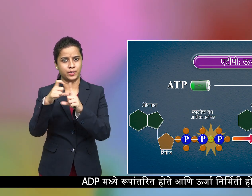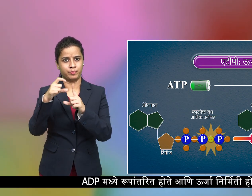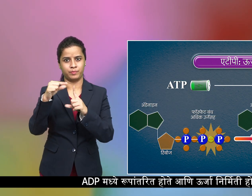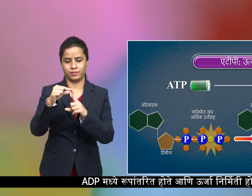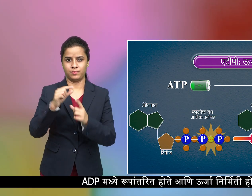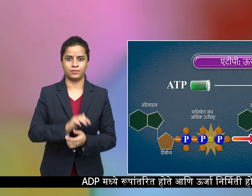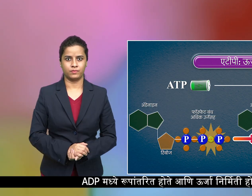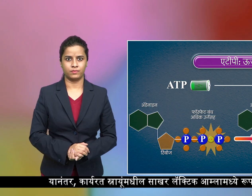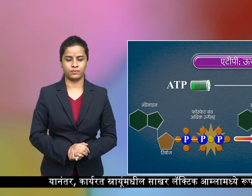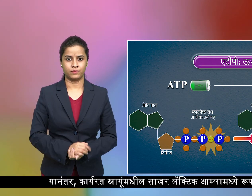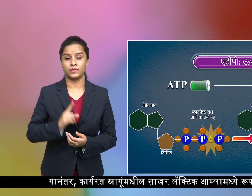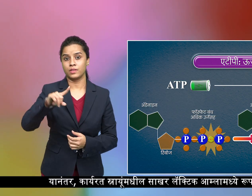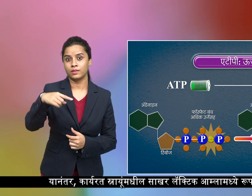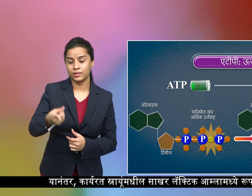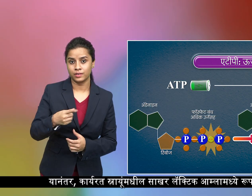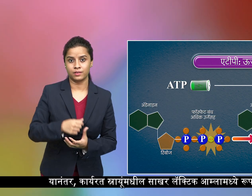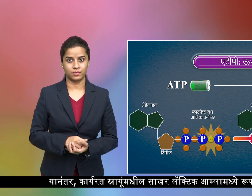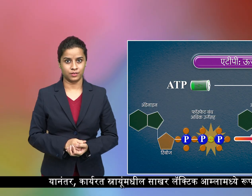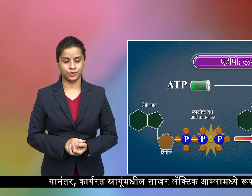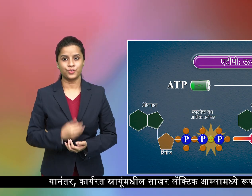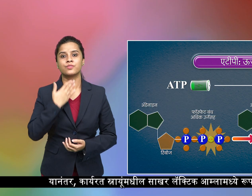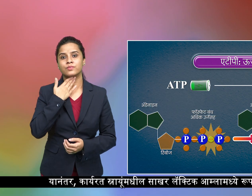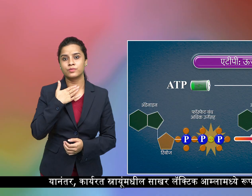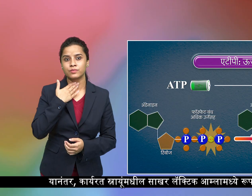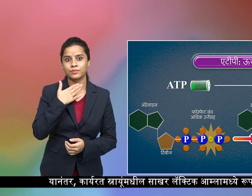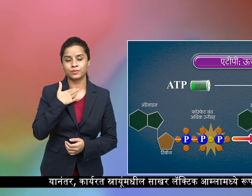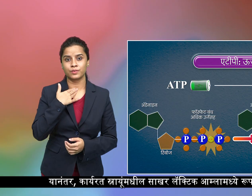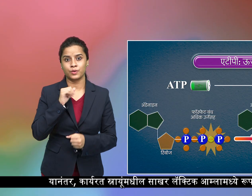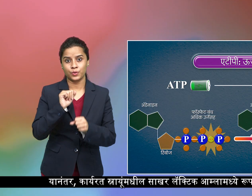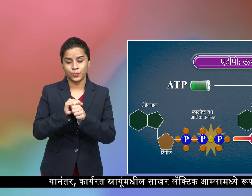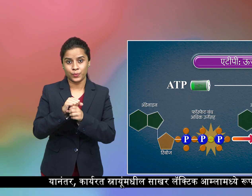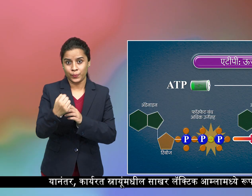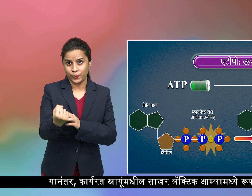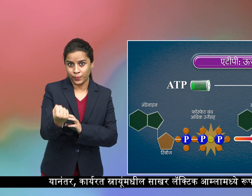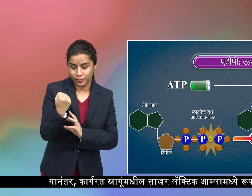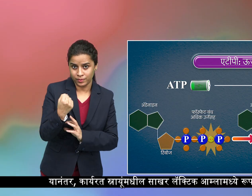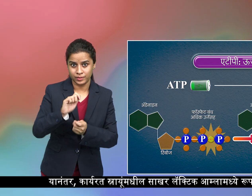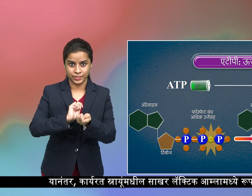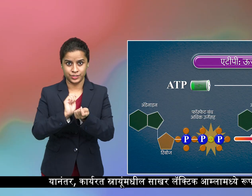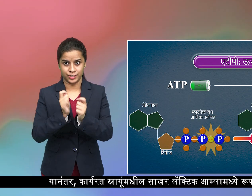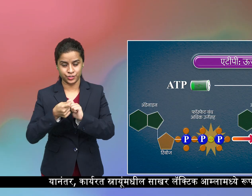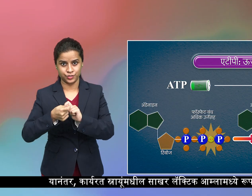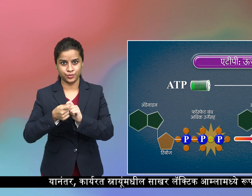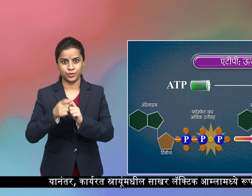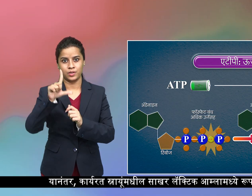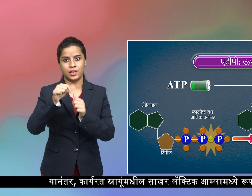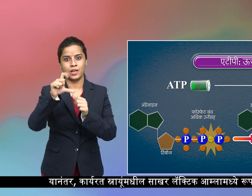होते. यानंतर कार्यरत स्नायूमधील साखर लॅक्टिक आम्लामध्ये रूपांतरित होते.